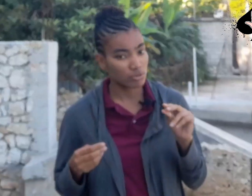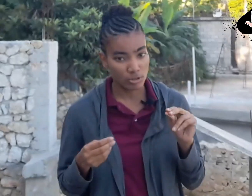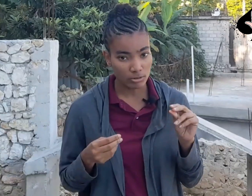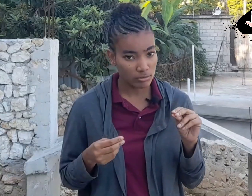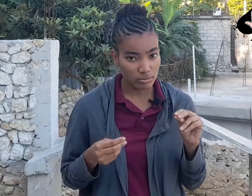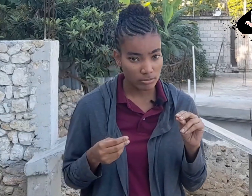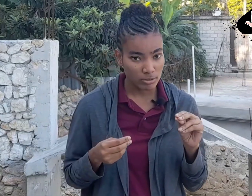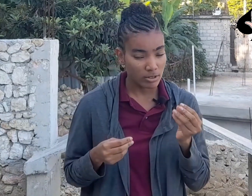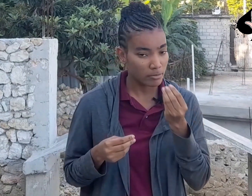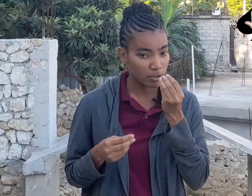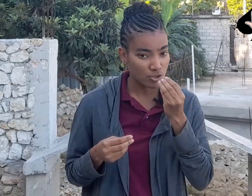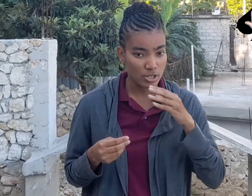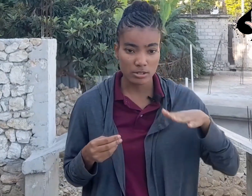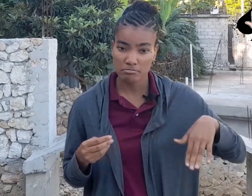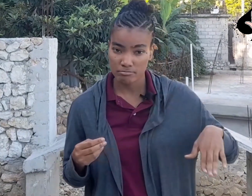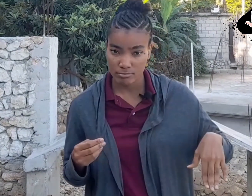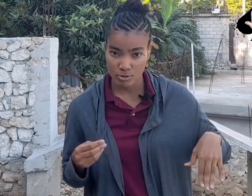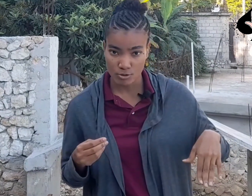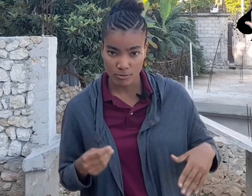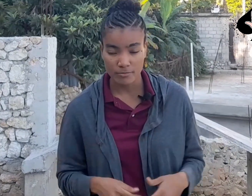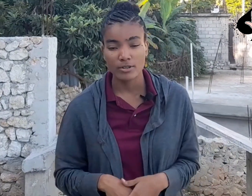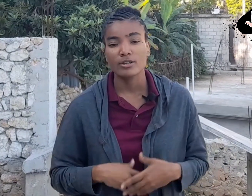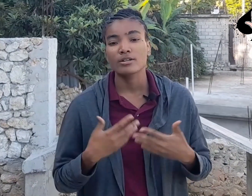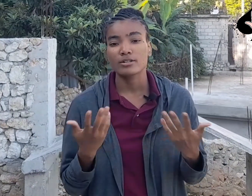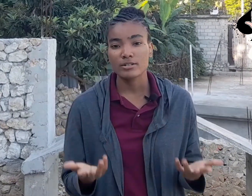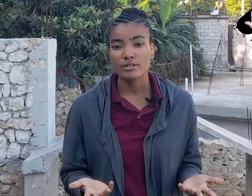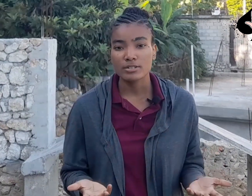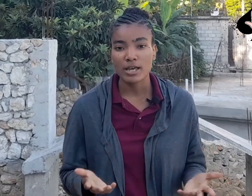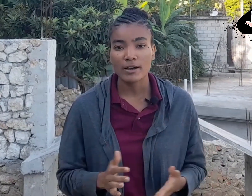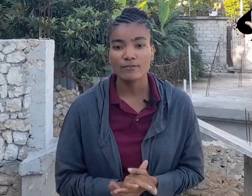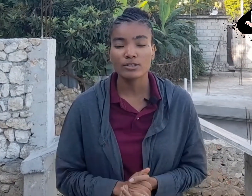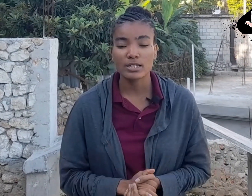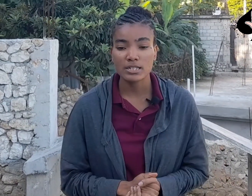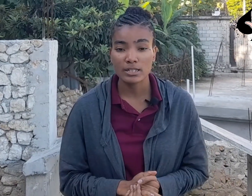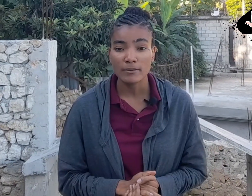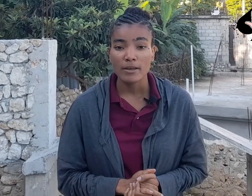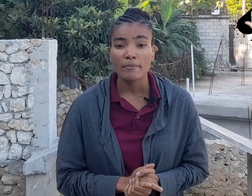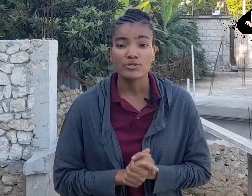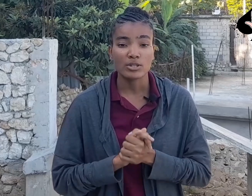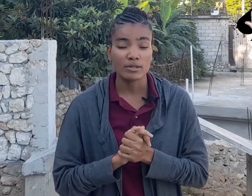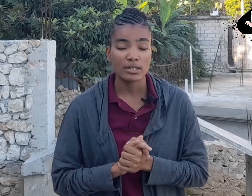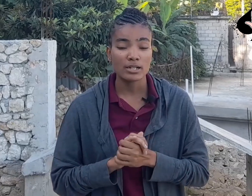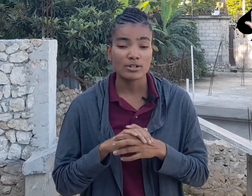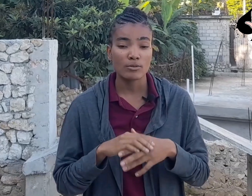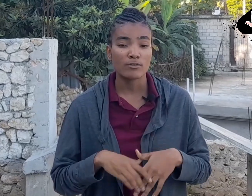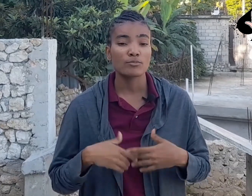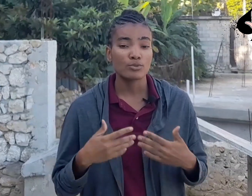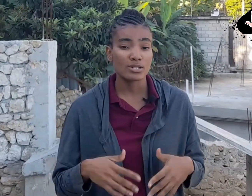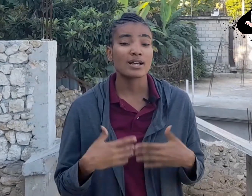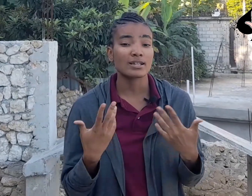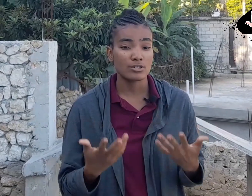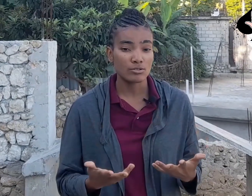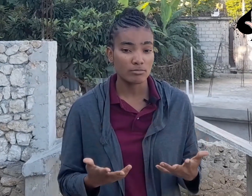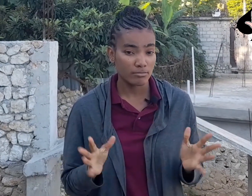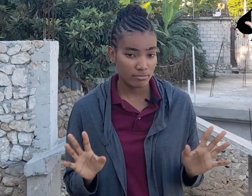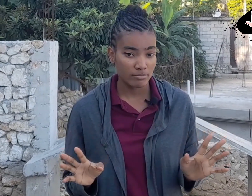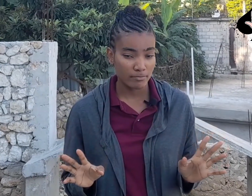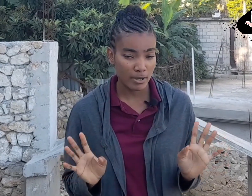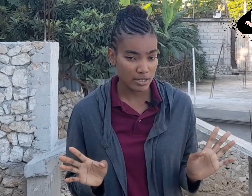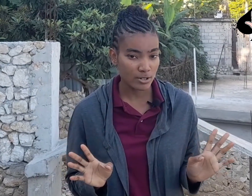non, manger, beaucoup. C'est à vous de décider. Mais ce qui m'intéresse, c'est comment vous posez la question. Pas encore